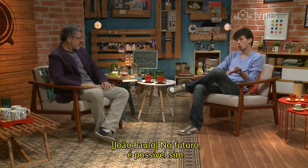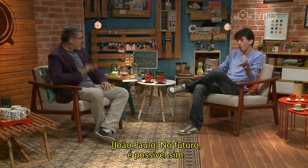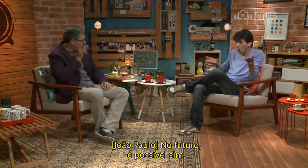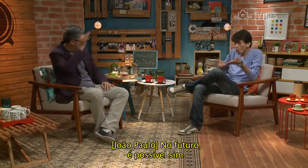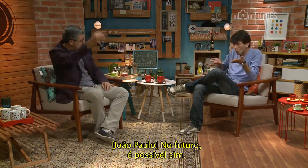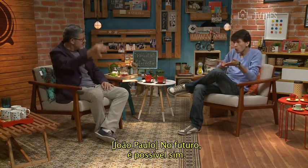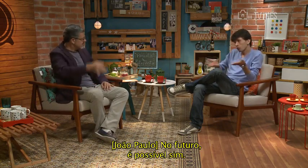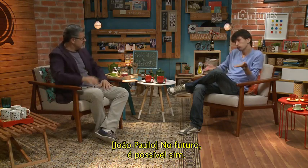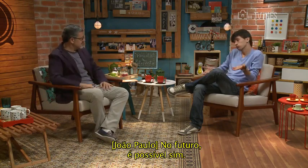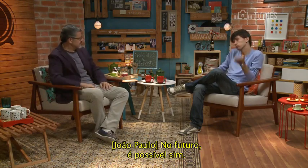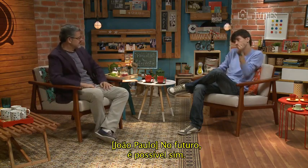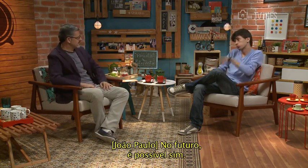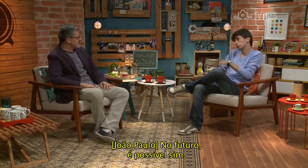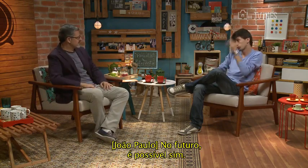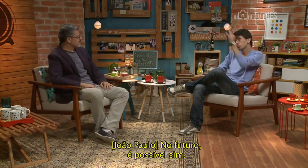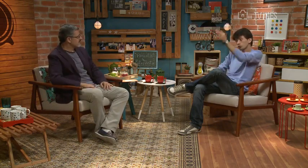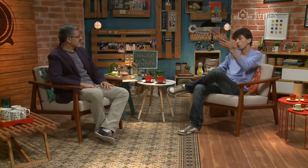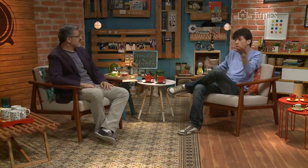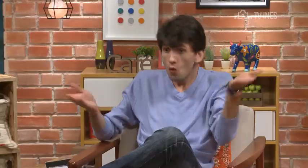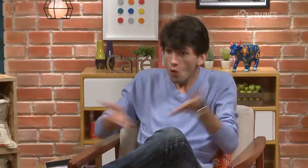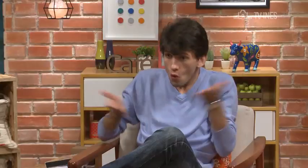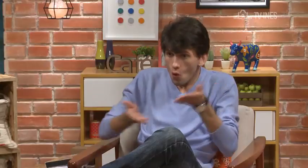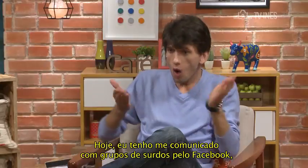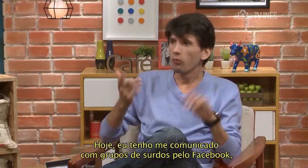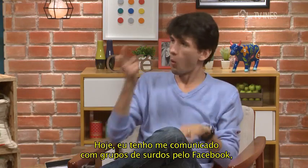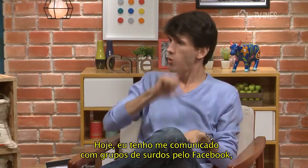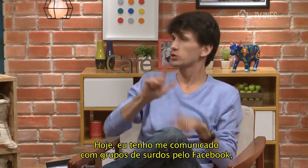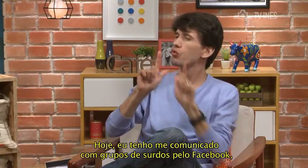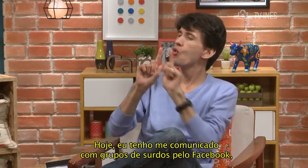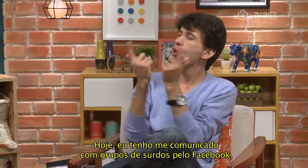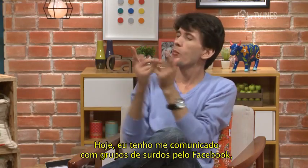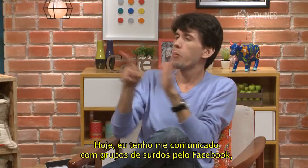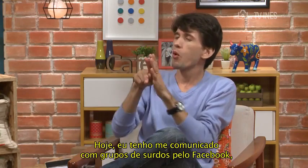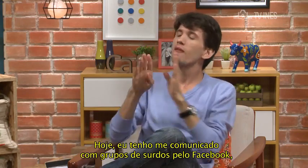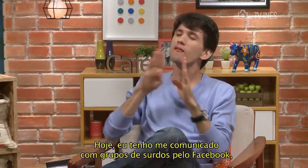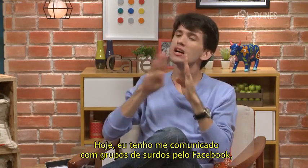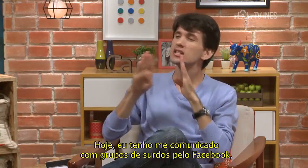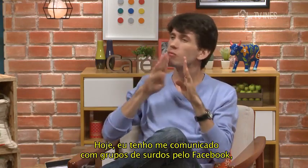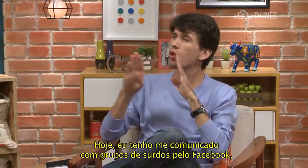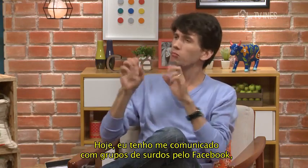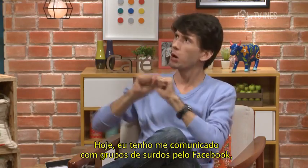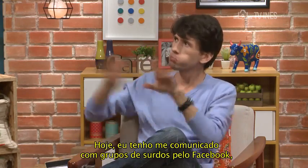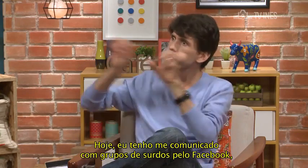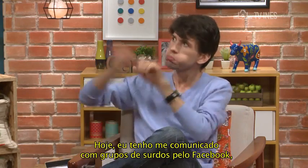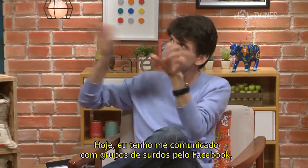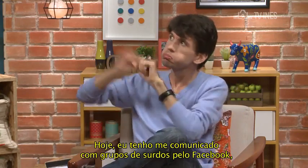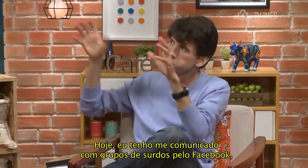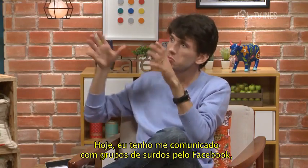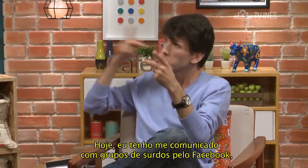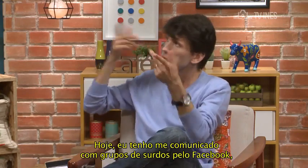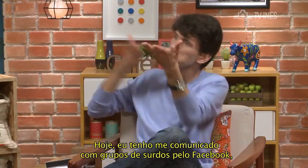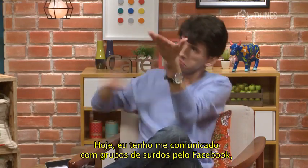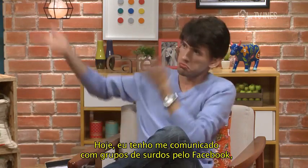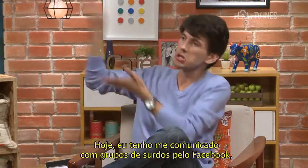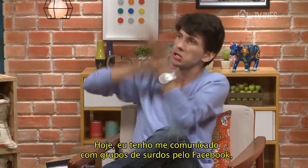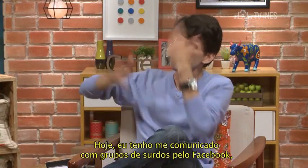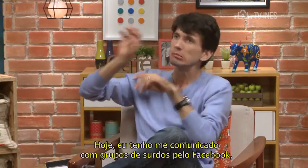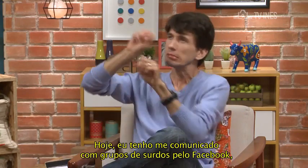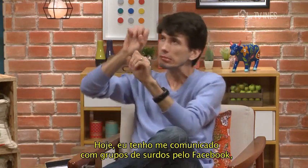futuro é possível assim o futuro hoje eu tenho me comunicado com um grupos de surdos pelo Facebook é